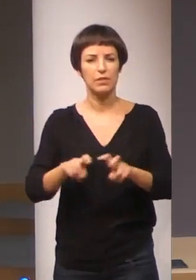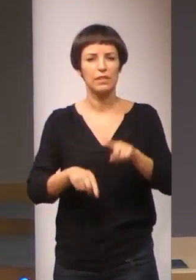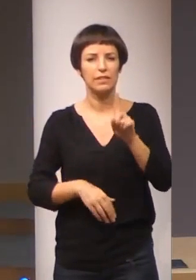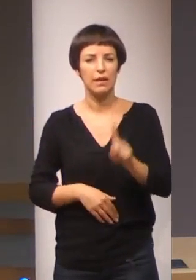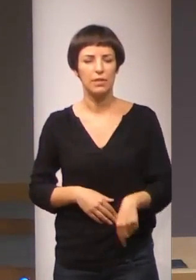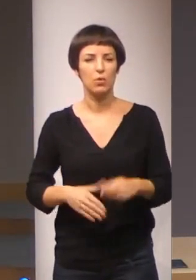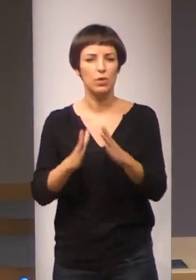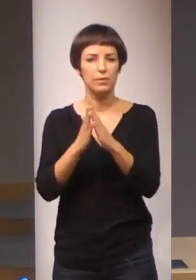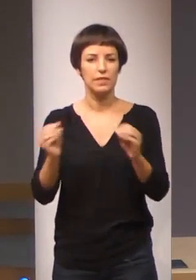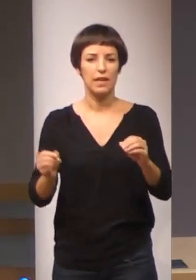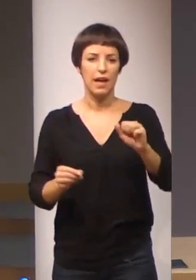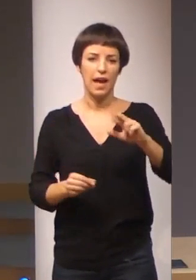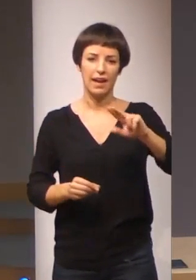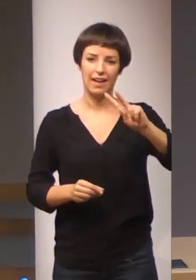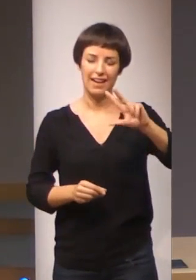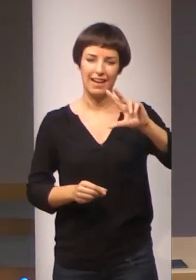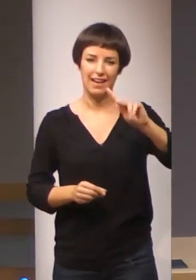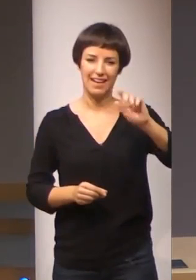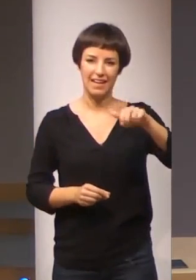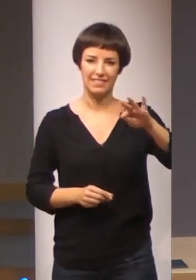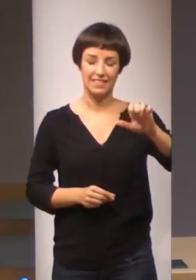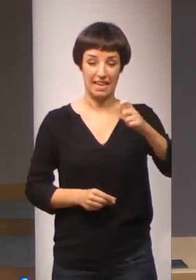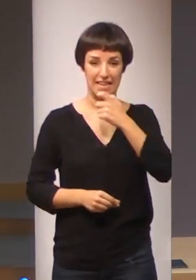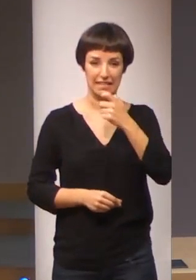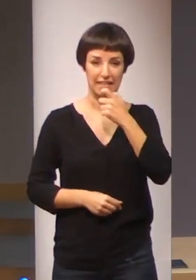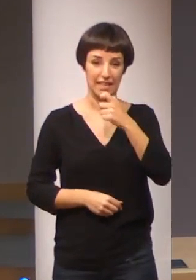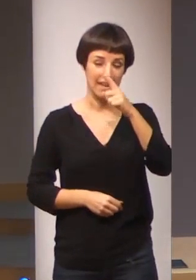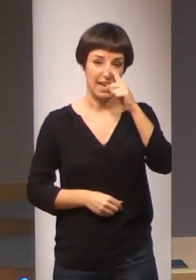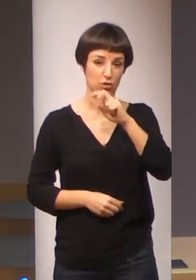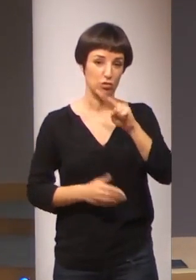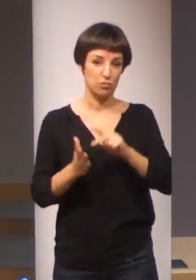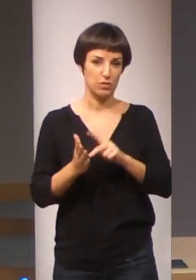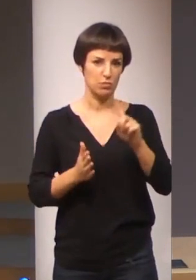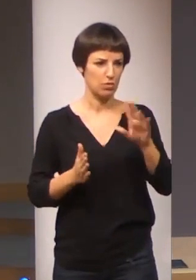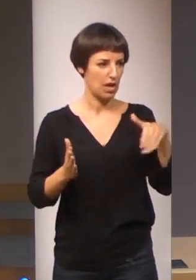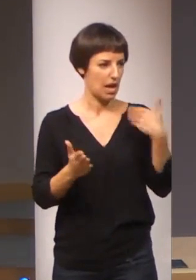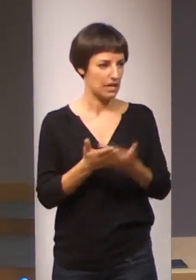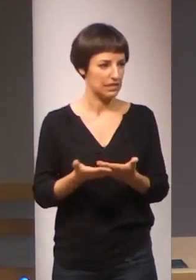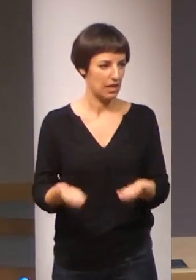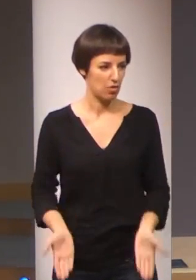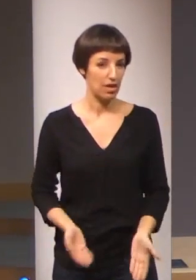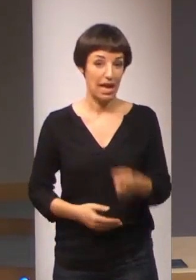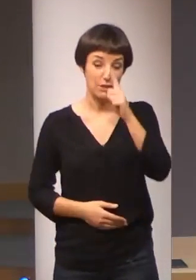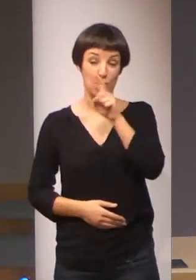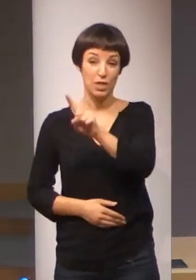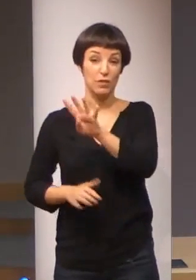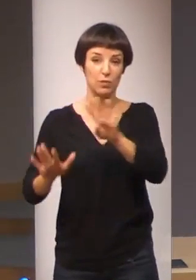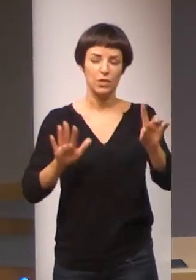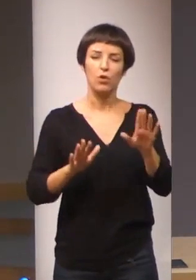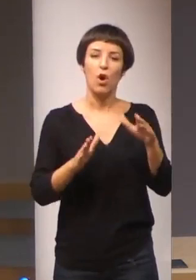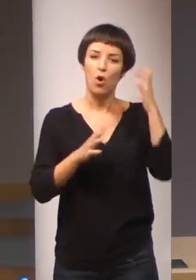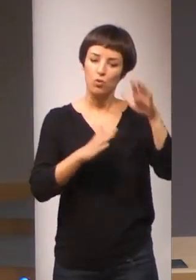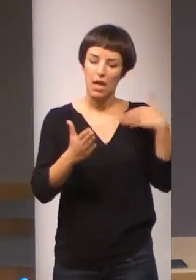de Lancaster, Inglaterra, y desde 1991, docente de la Universidad de Acoruña, desde 1992, como profesor titular de